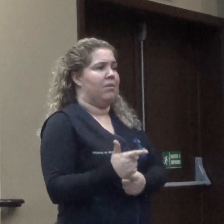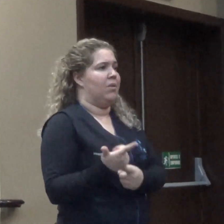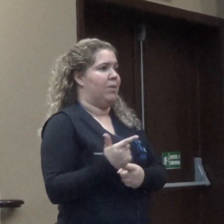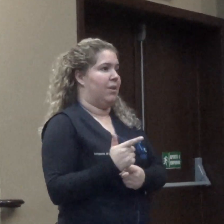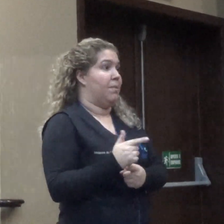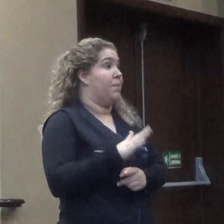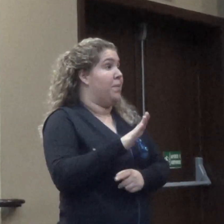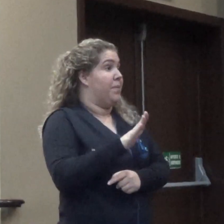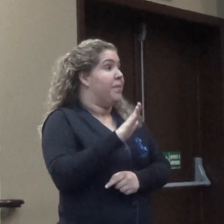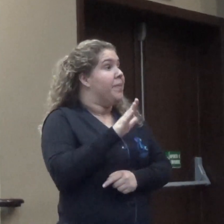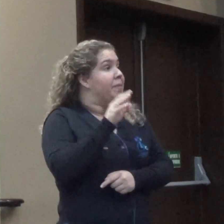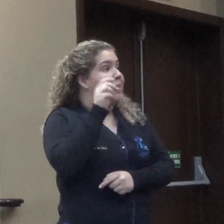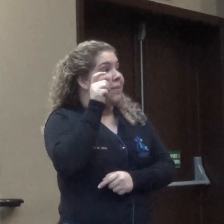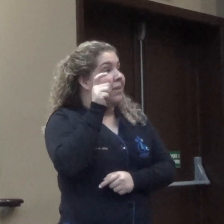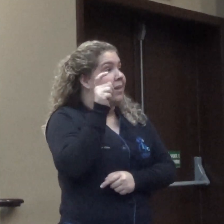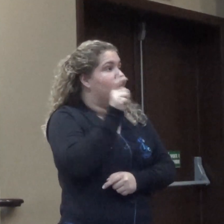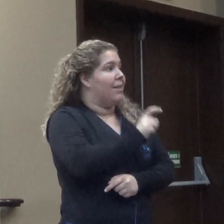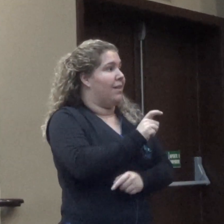vocês esse